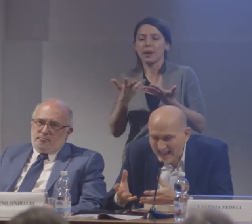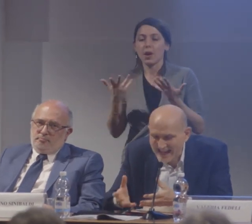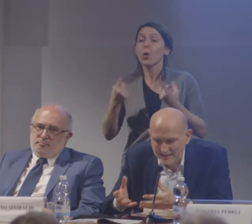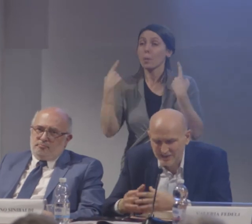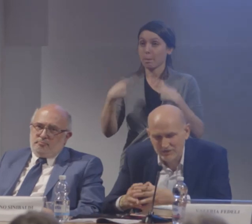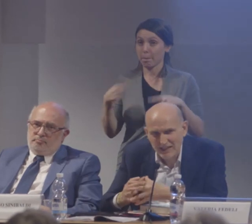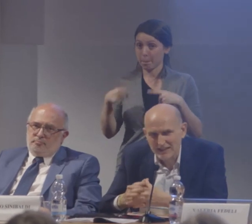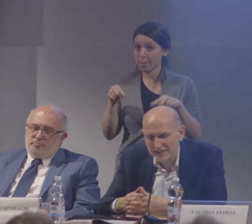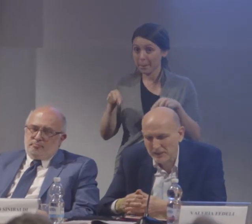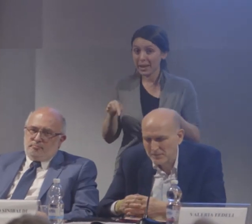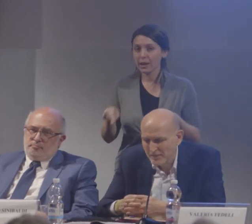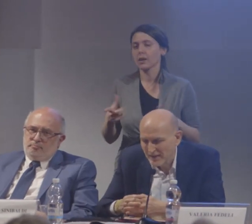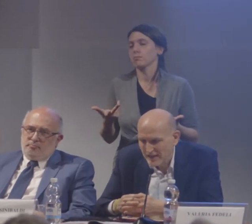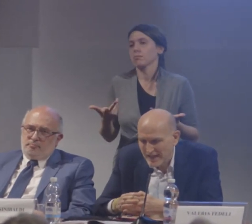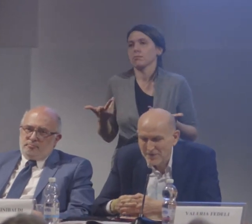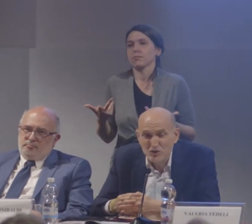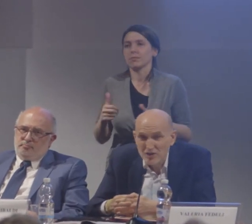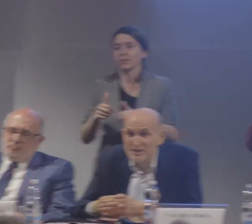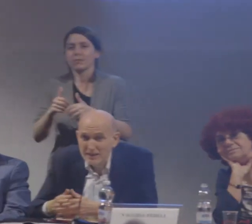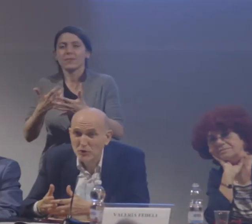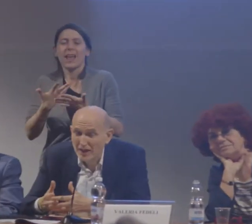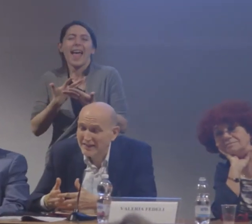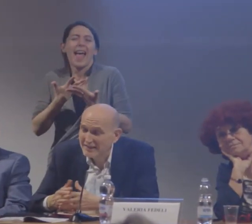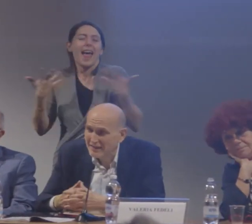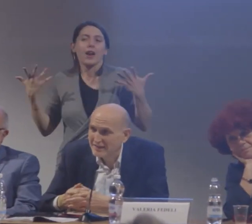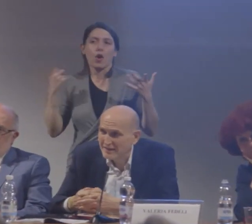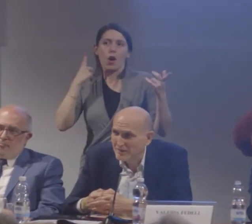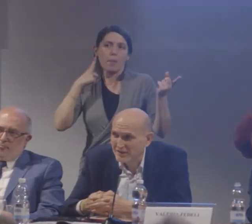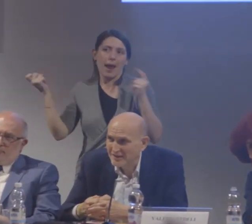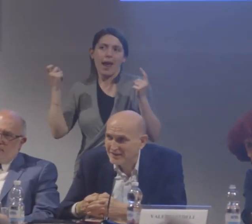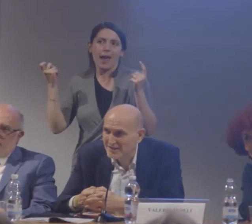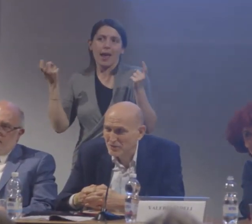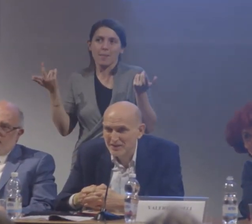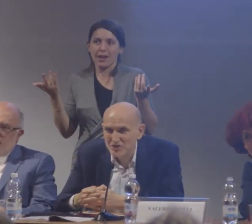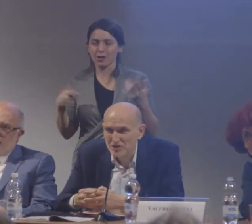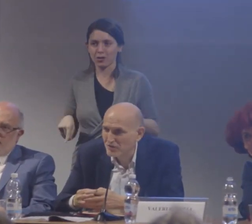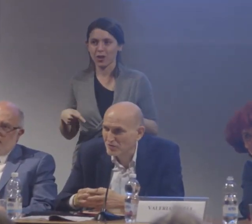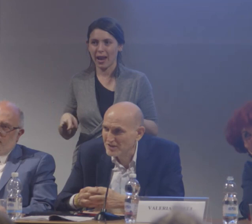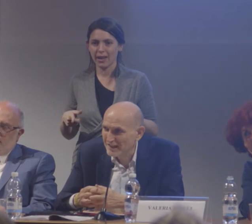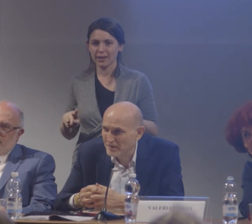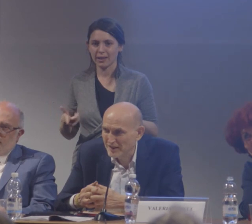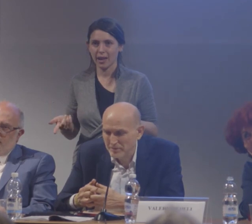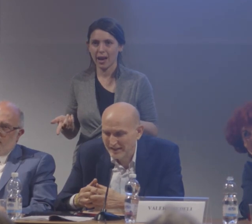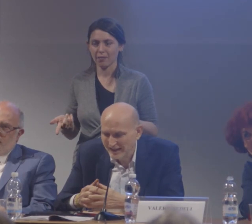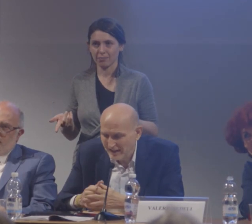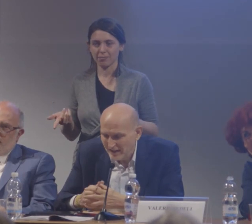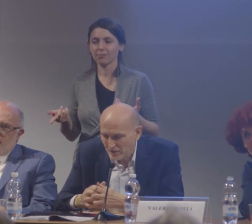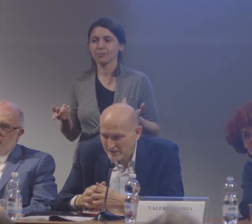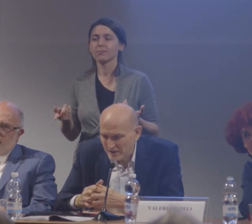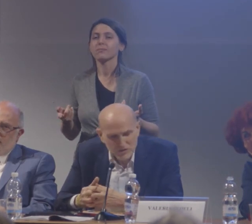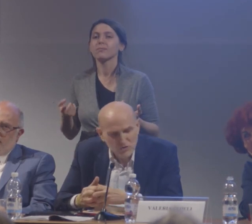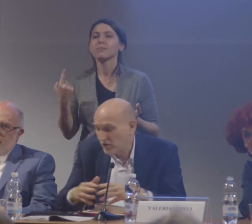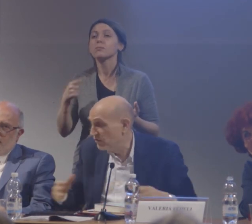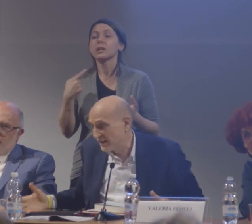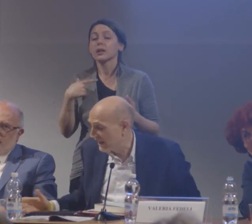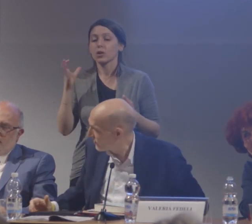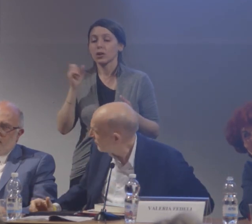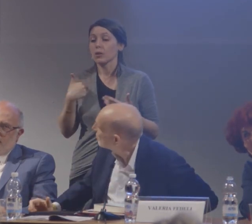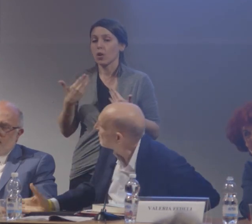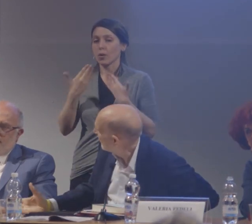è una grande emergenza democratica, esattamente, senza questo aggettivo non si capirebbe questa questione.